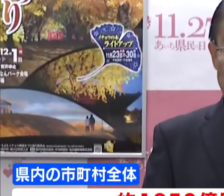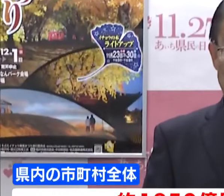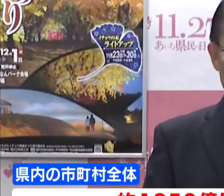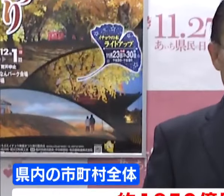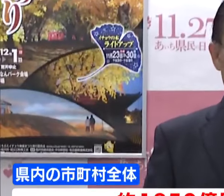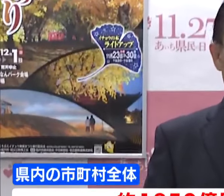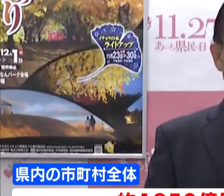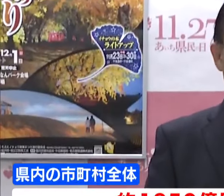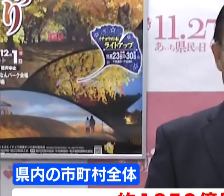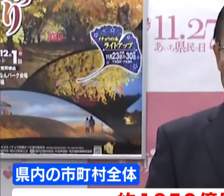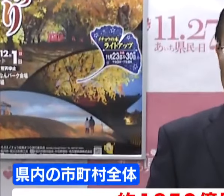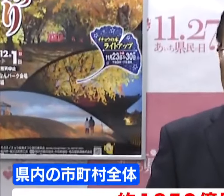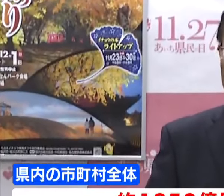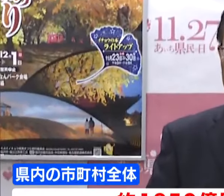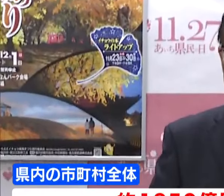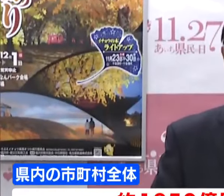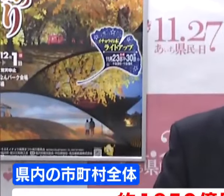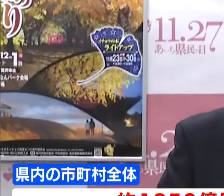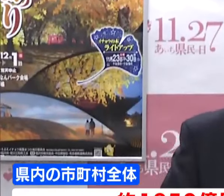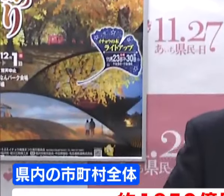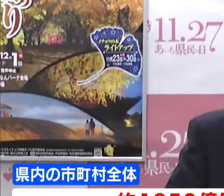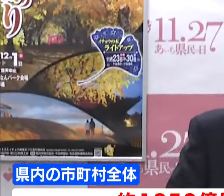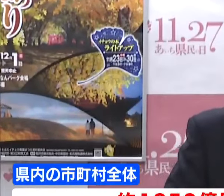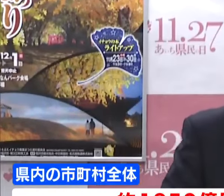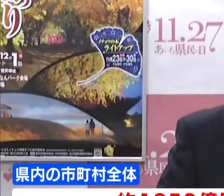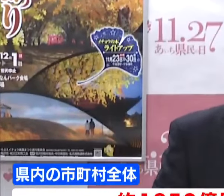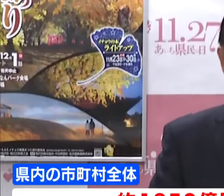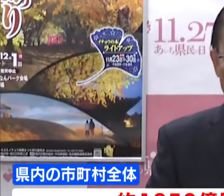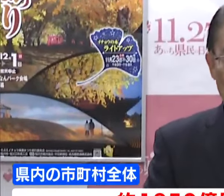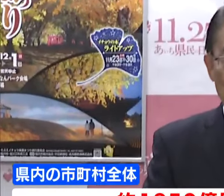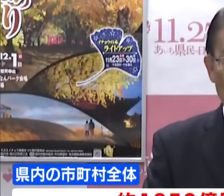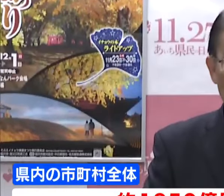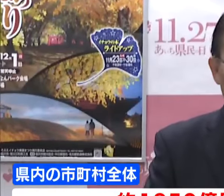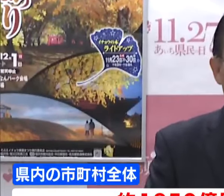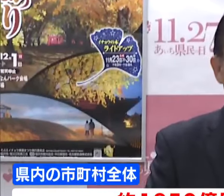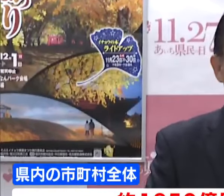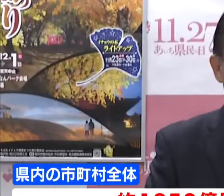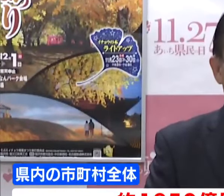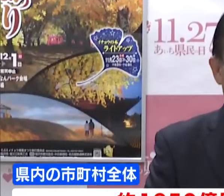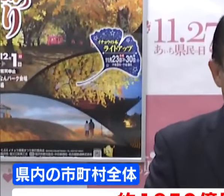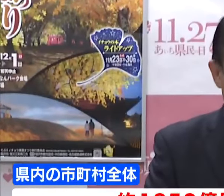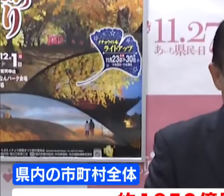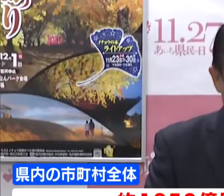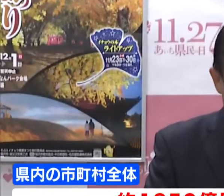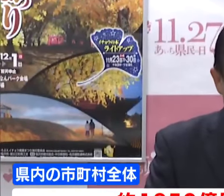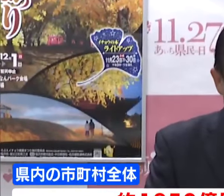県内の市町村全体ではおよそ1850円の減収が見込まれるということです